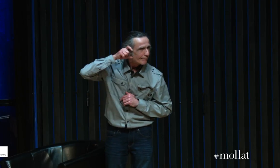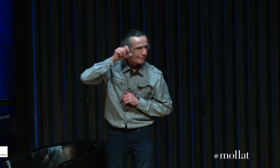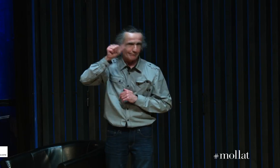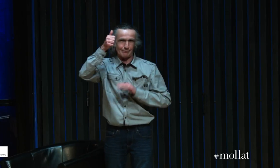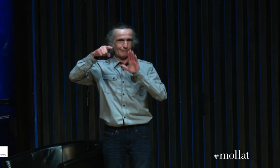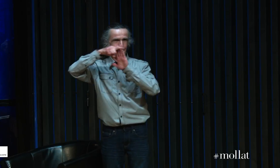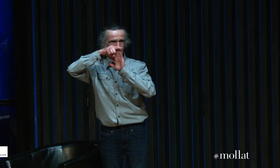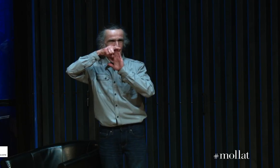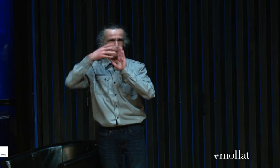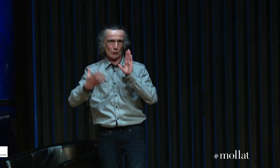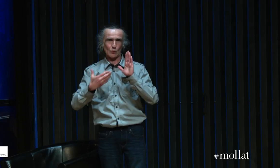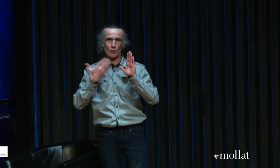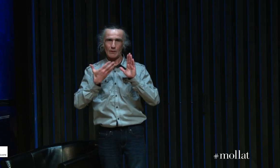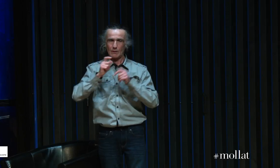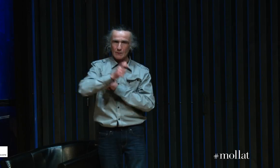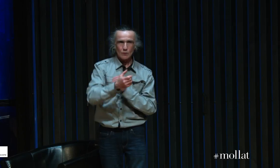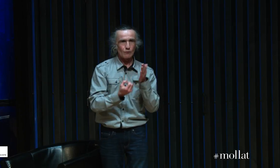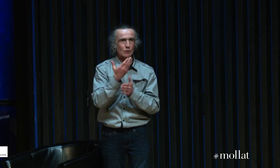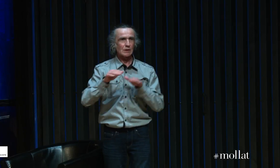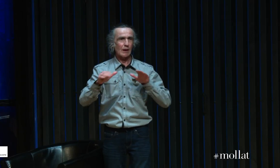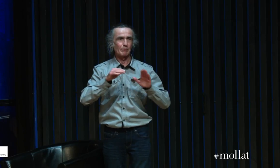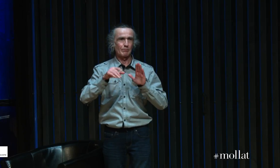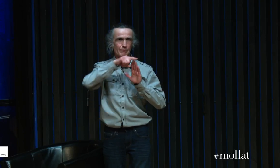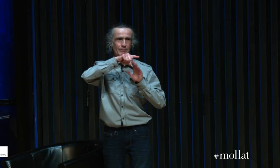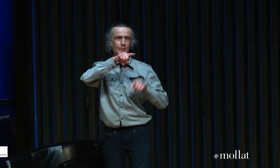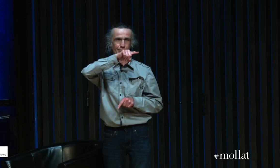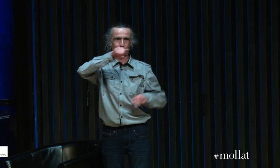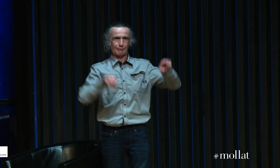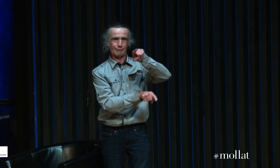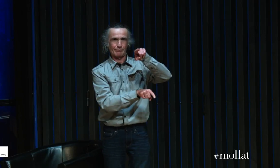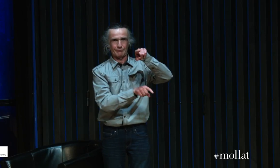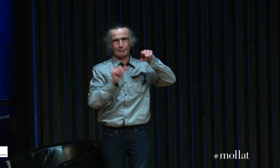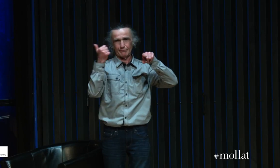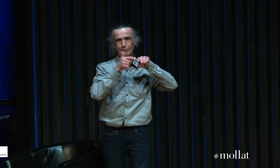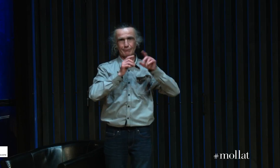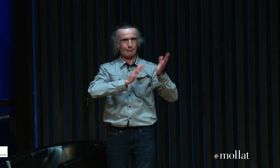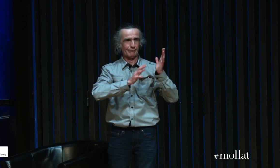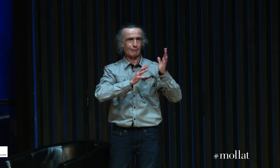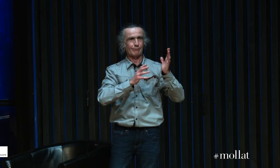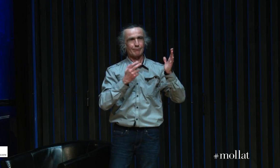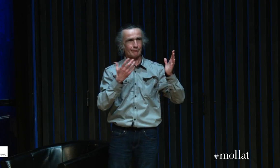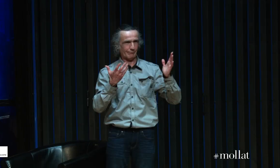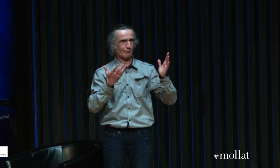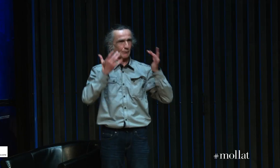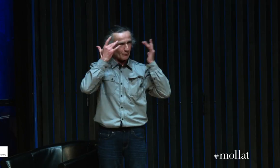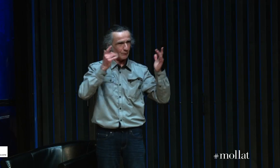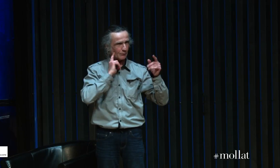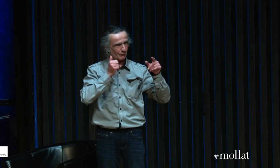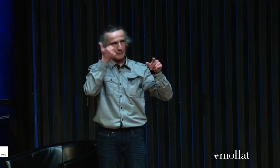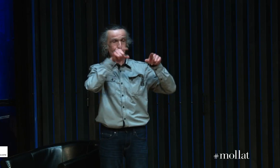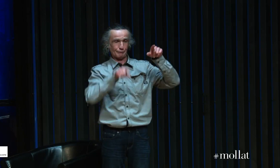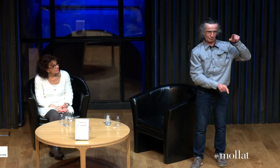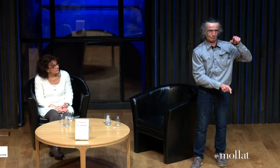statut bien clair, pas forcer l'oralisation, essayer de partir en